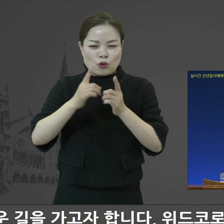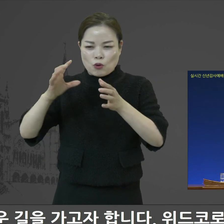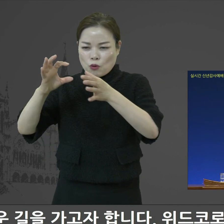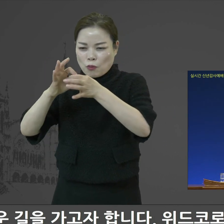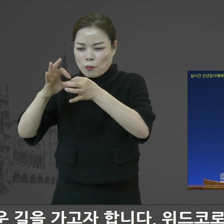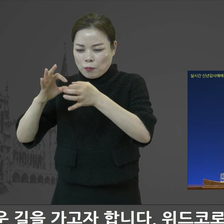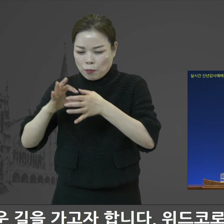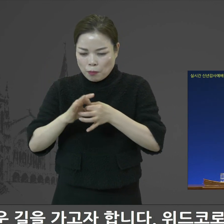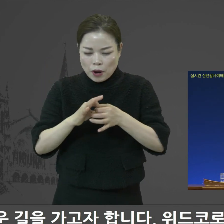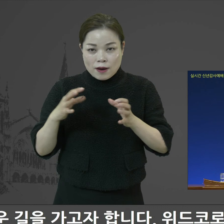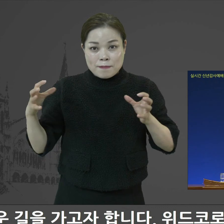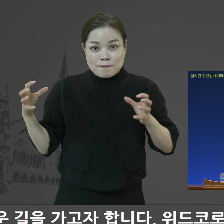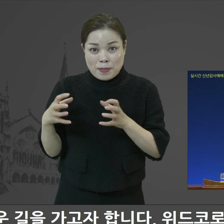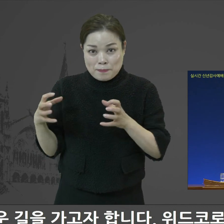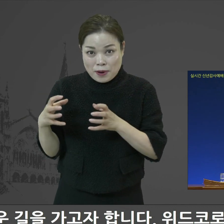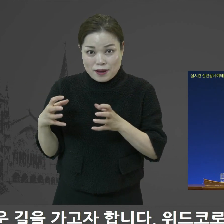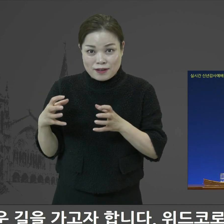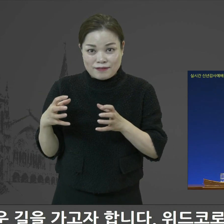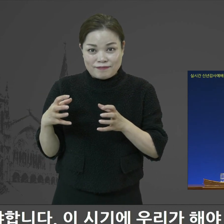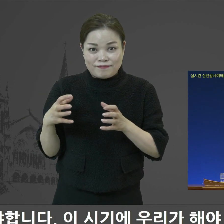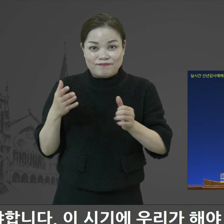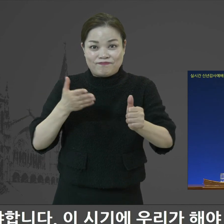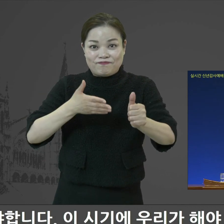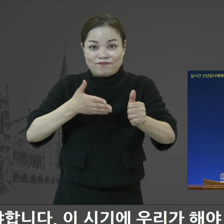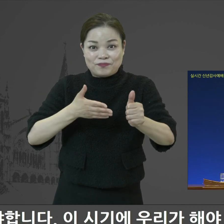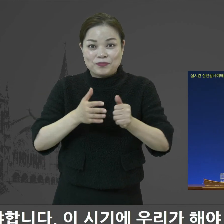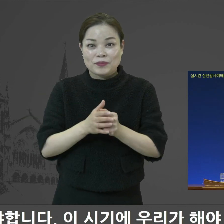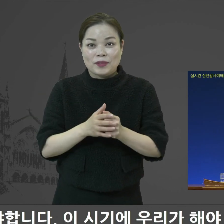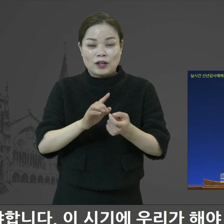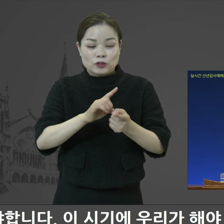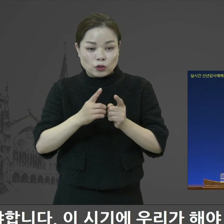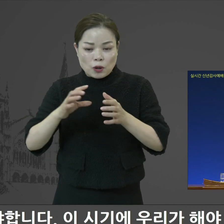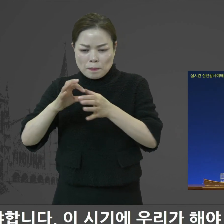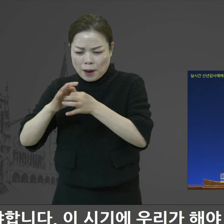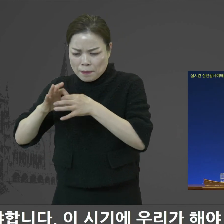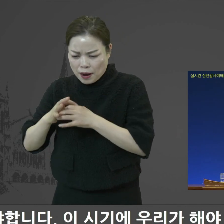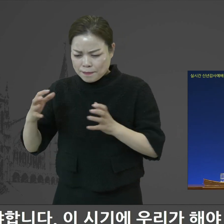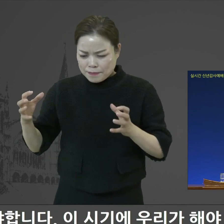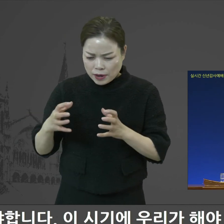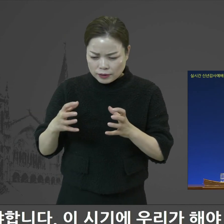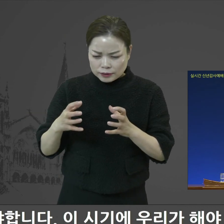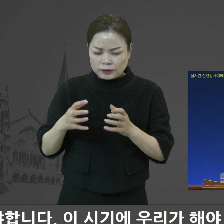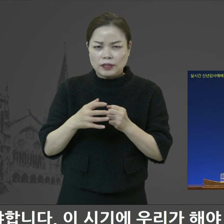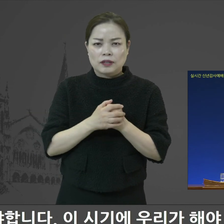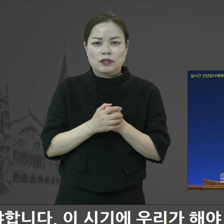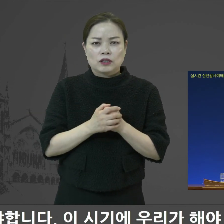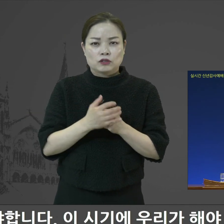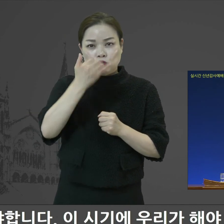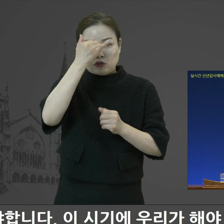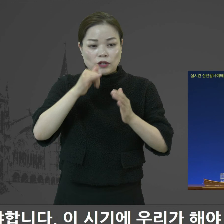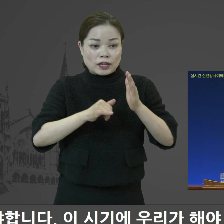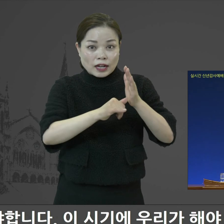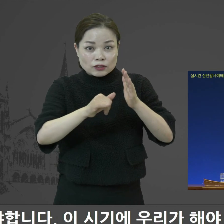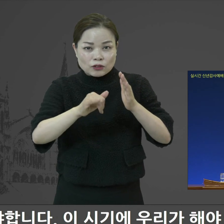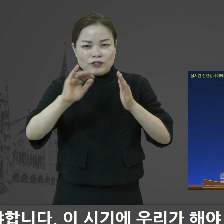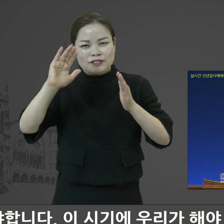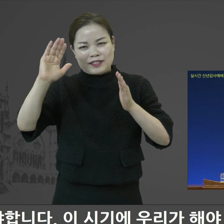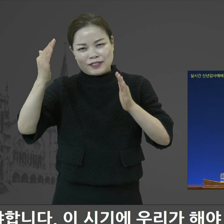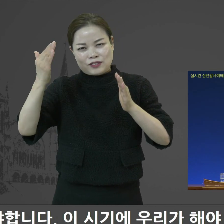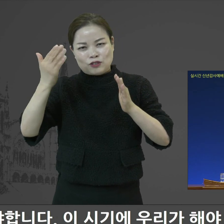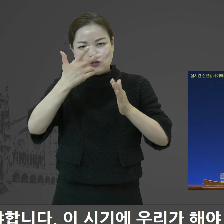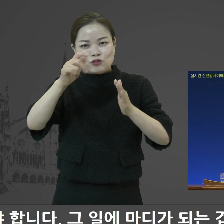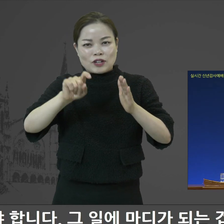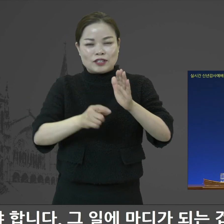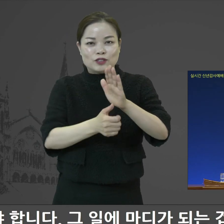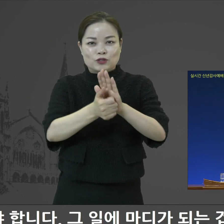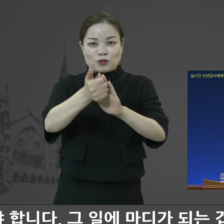연결되고 결합돼야 됩니다. 서로 연결되고 결합되는 그 일에 마디가 되는 온 충현의 가족들 되기를 주